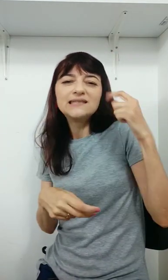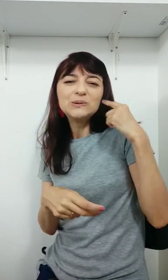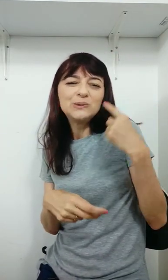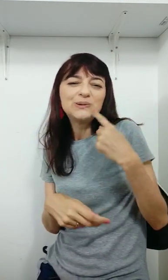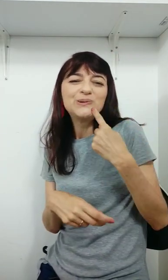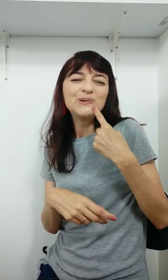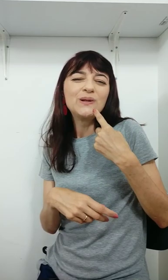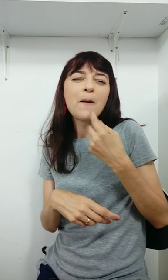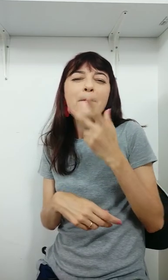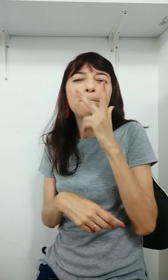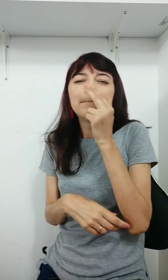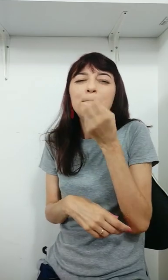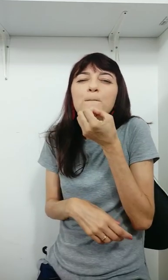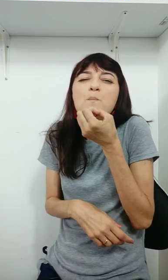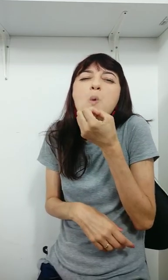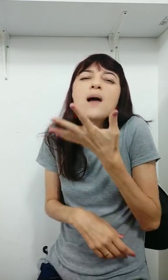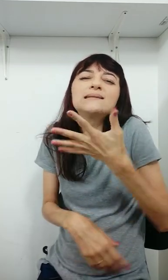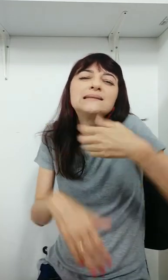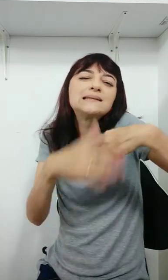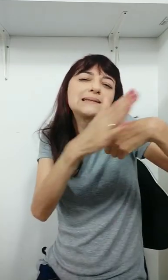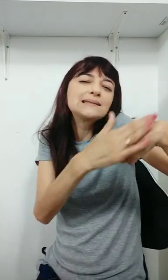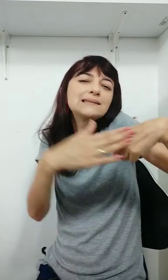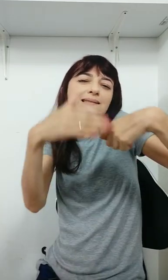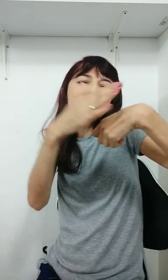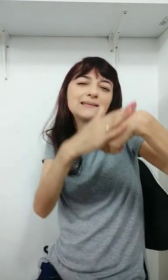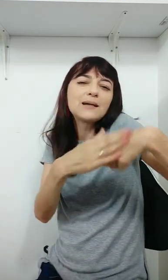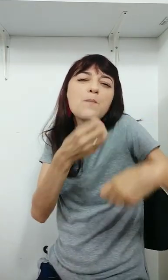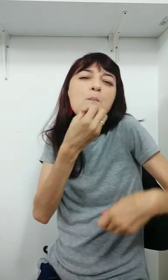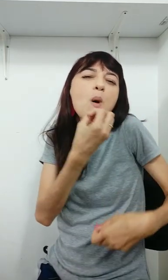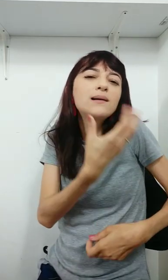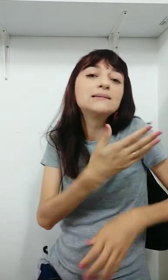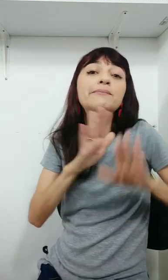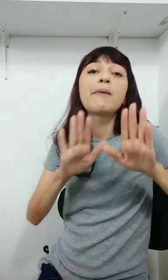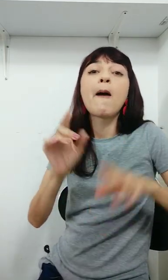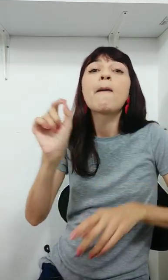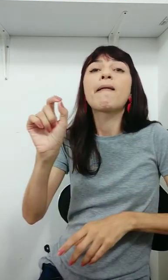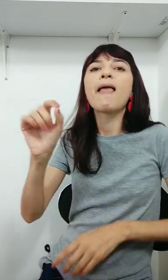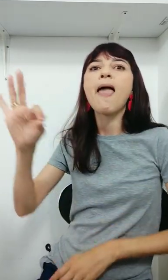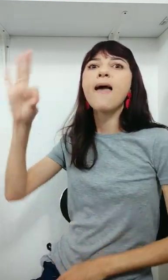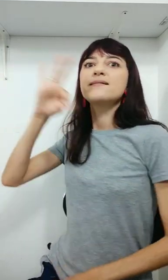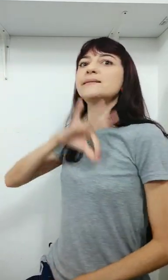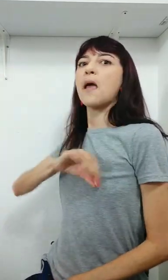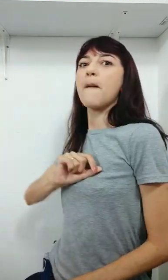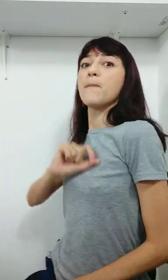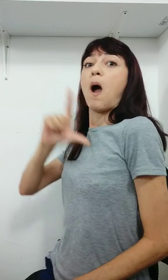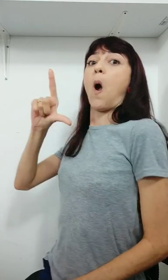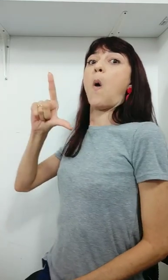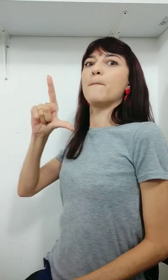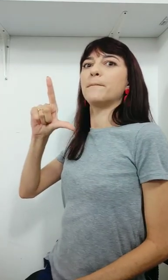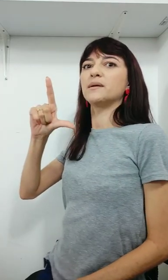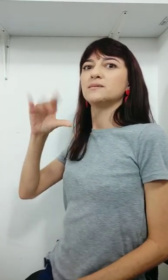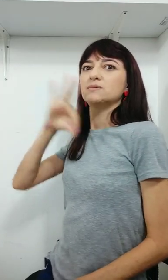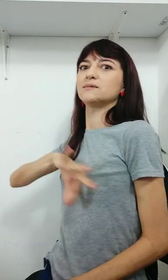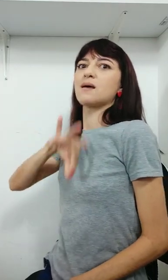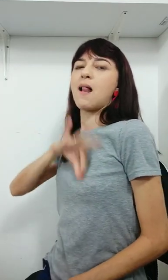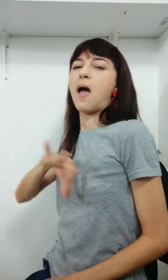tá? Principalmente nas associações de surdo, né? Às vezes chega aquele ouvinte bonzinho, né? Aí quando ele